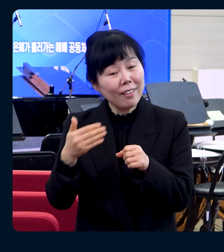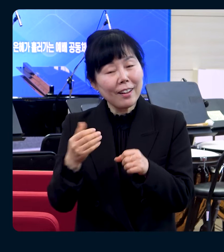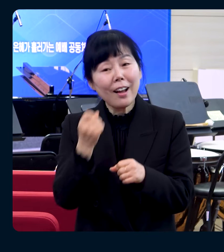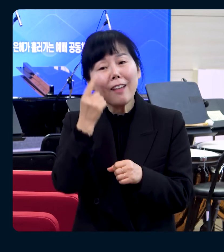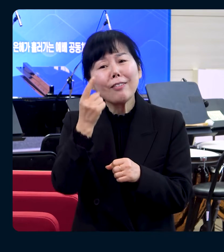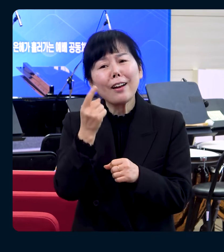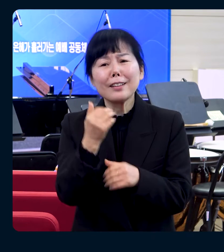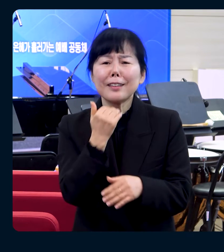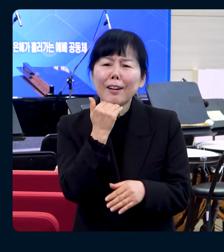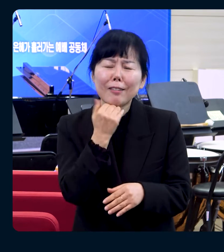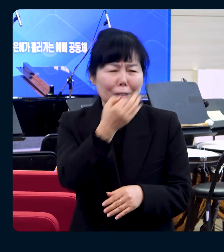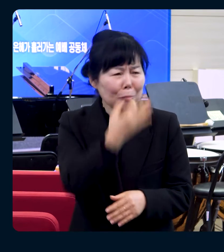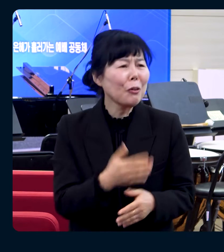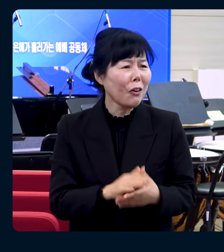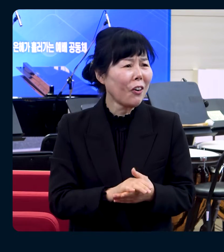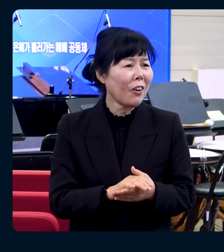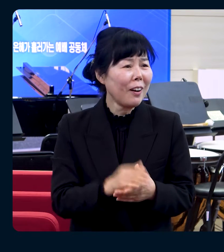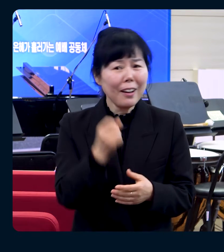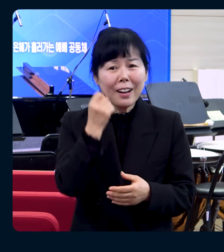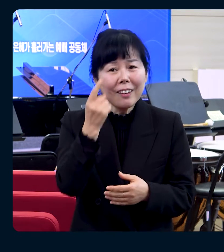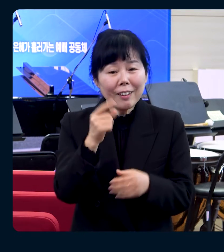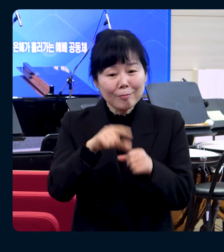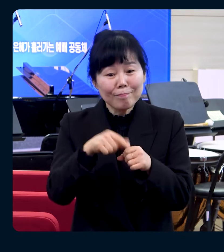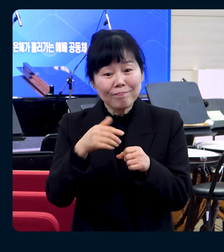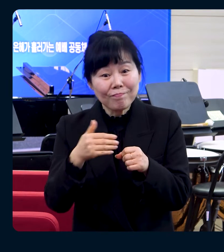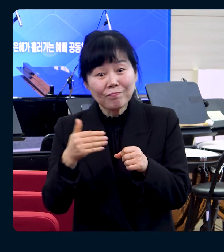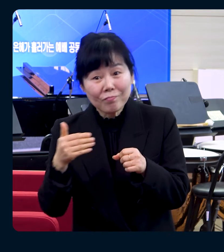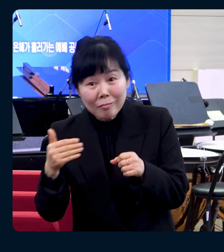뭐 진짜 힘들죠 사실은. 그런데 한 달쯤 지나서 거의